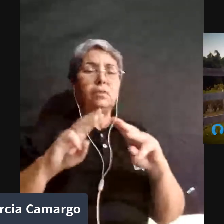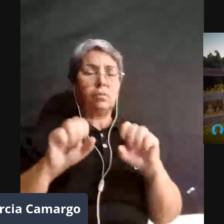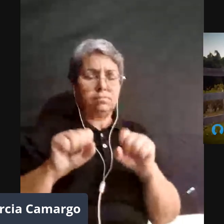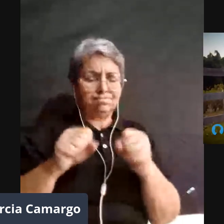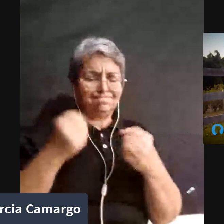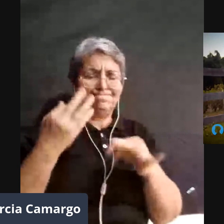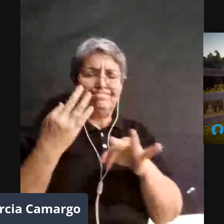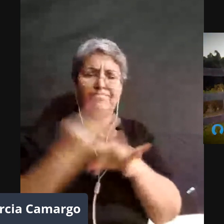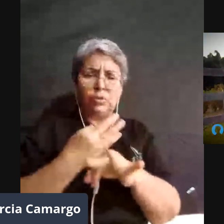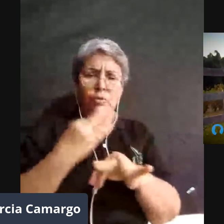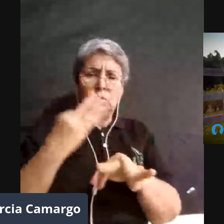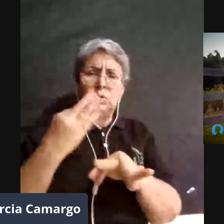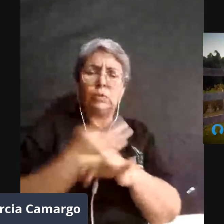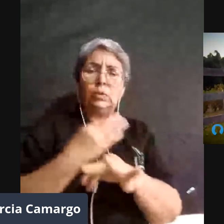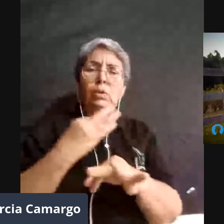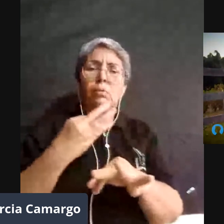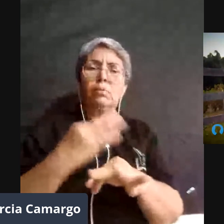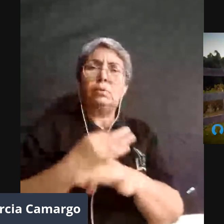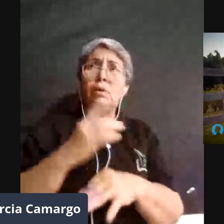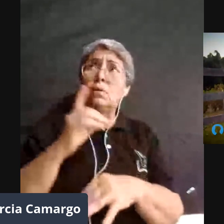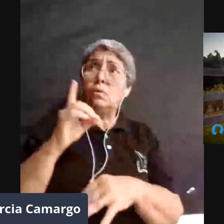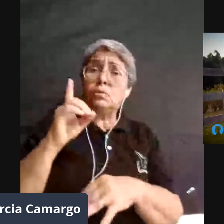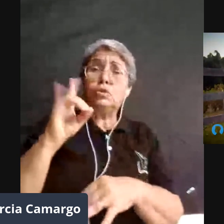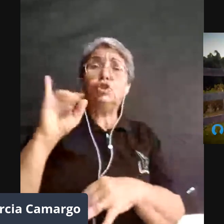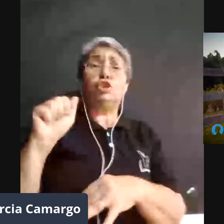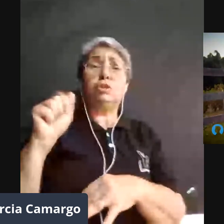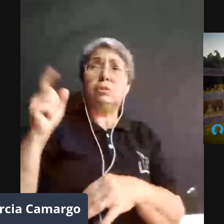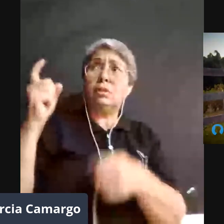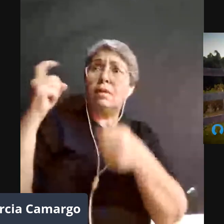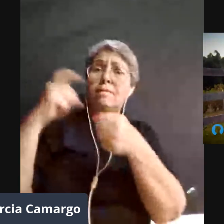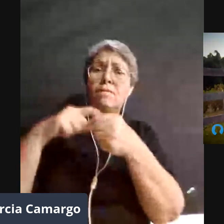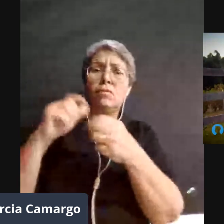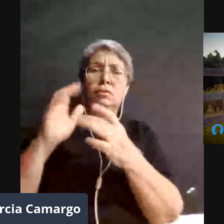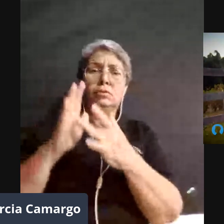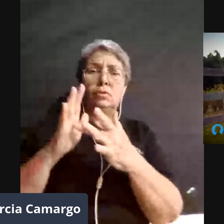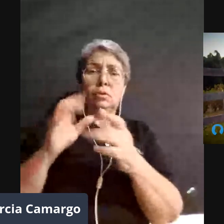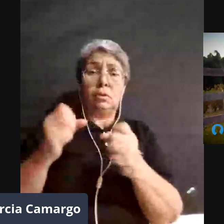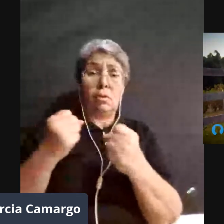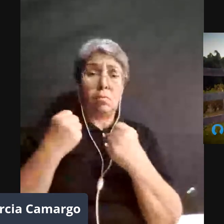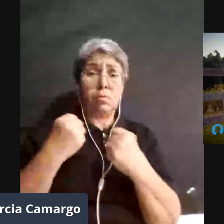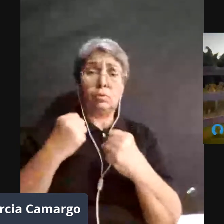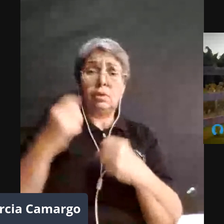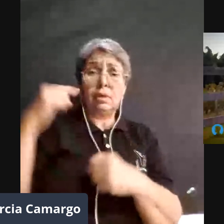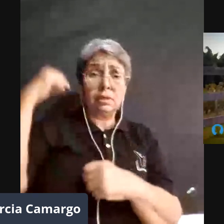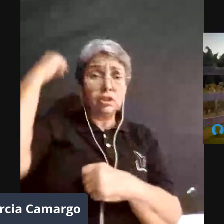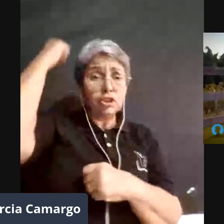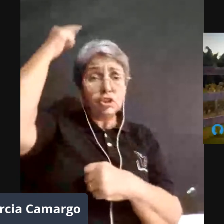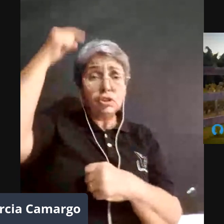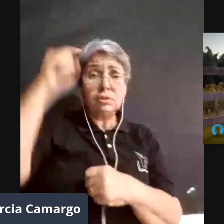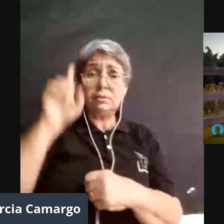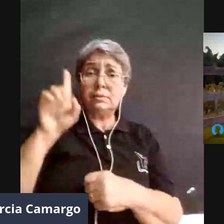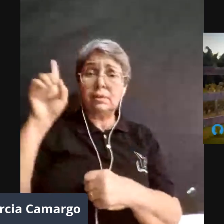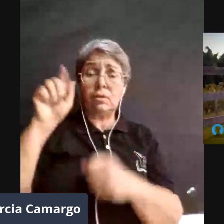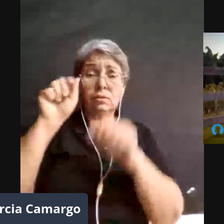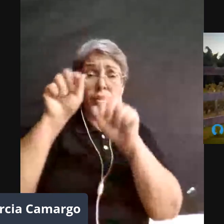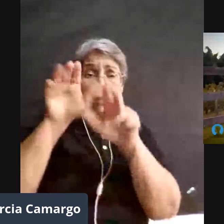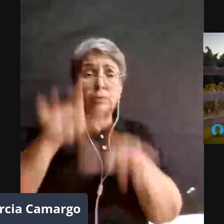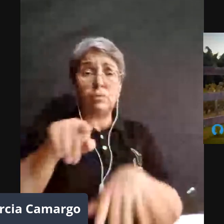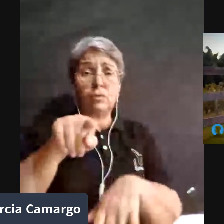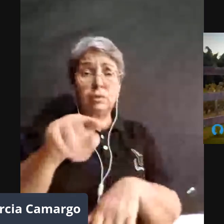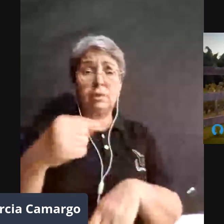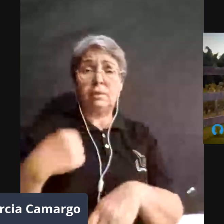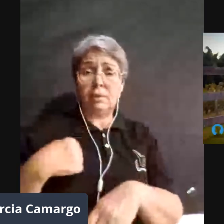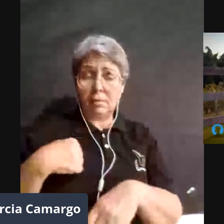Deus. Servia para combinar eu e você com o poder divino. Sendo que isso é verdade, já